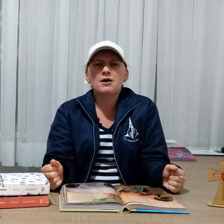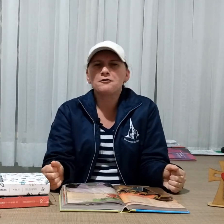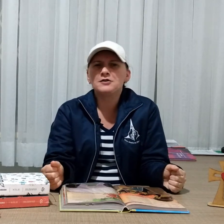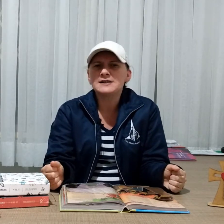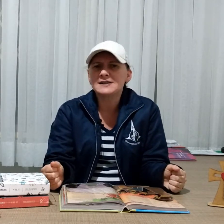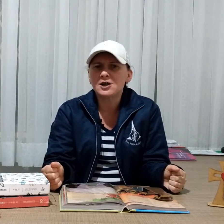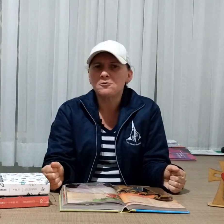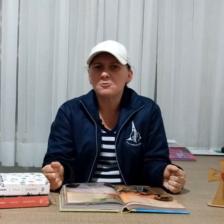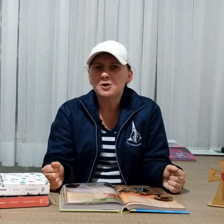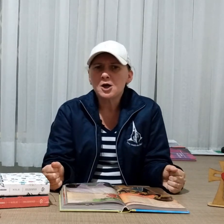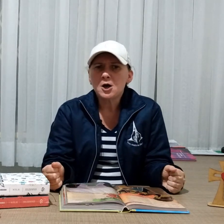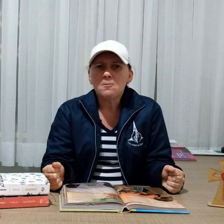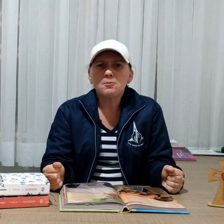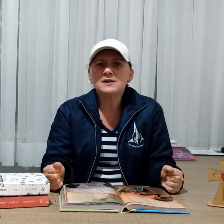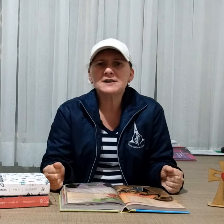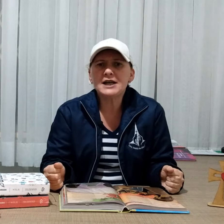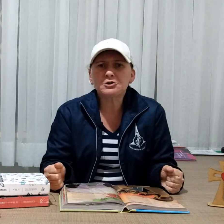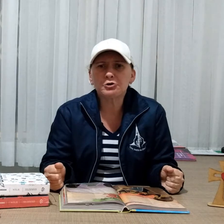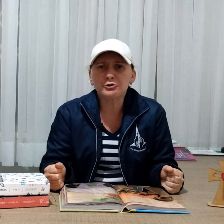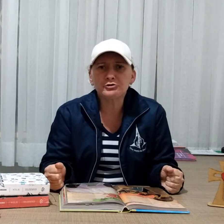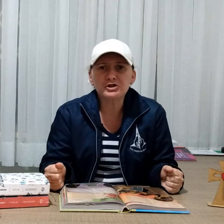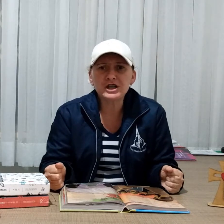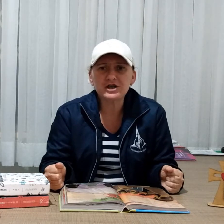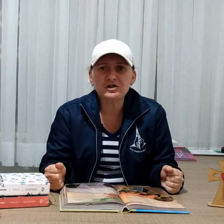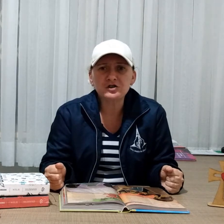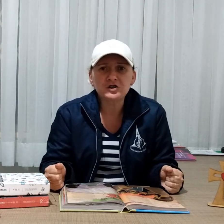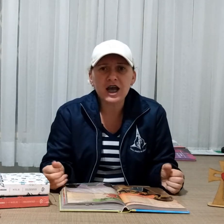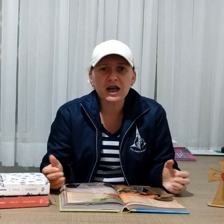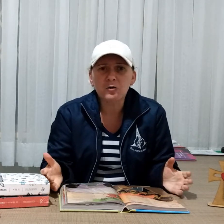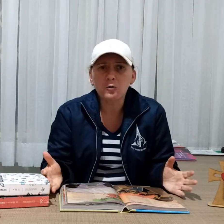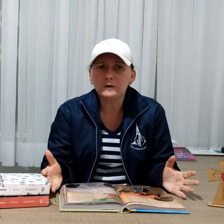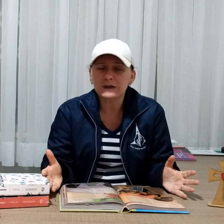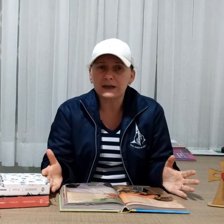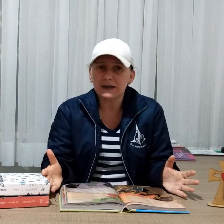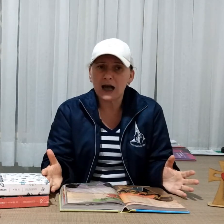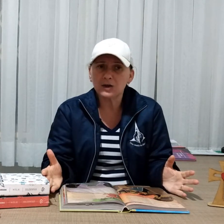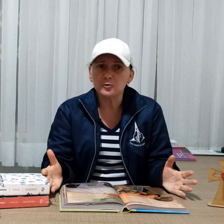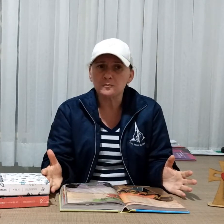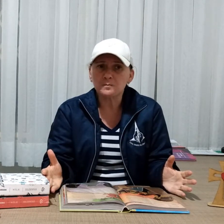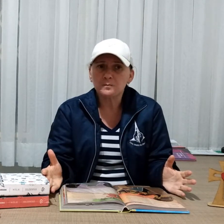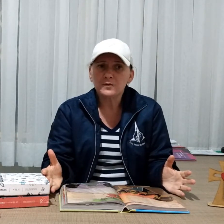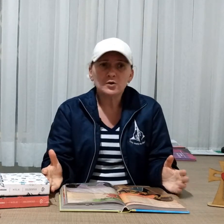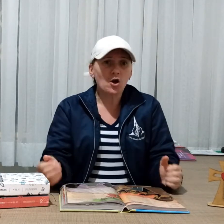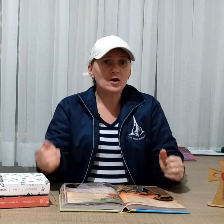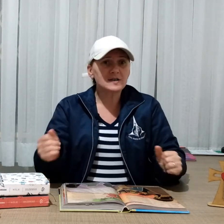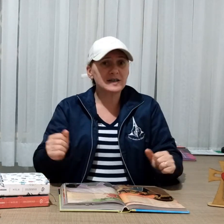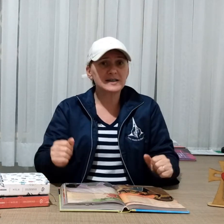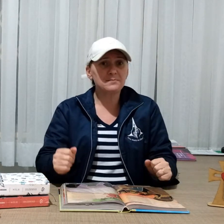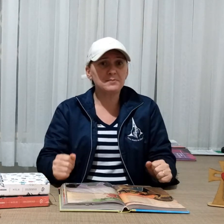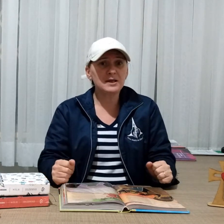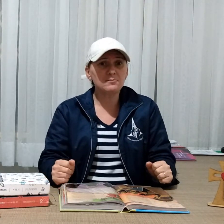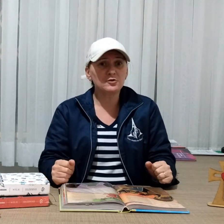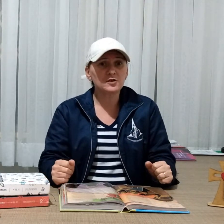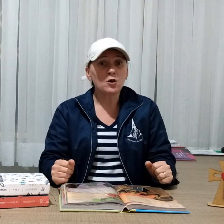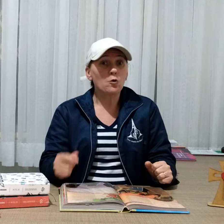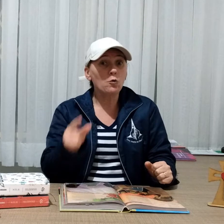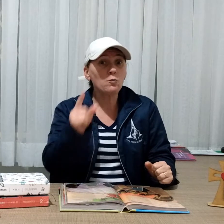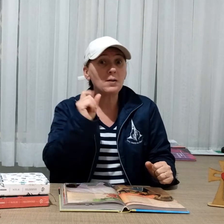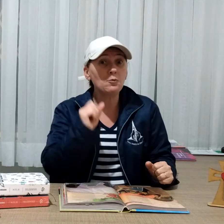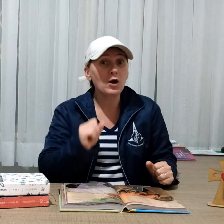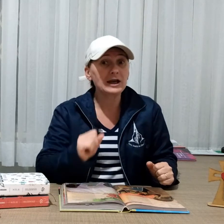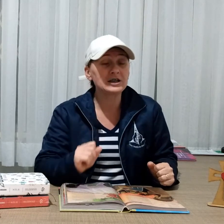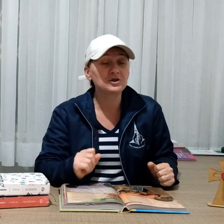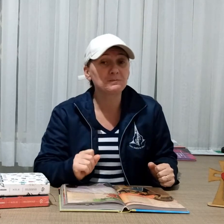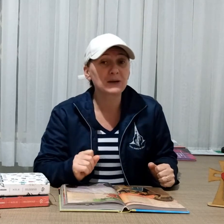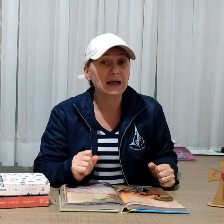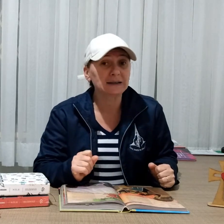sempre uma aflição, pois nem todo dia a gente era contratado. Nós recebíamos